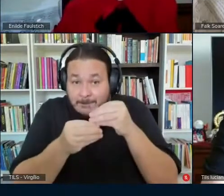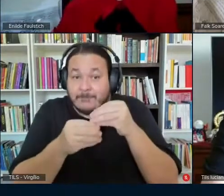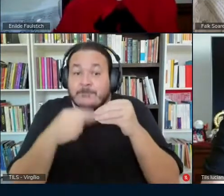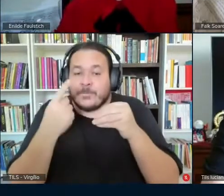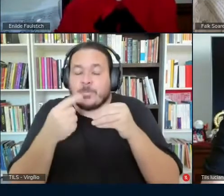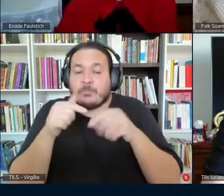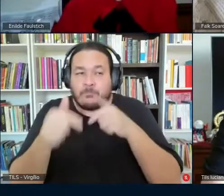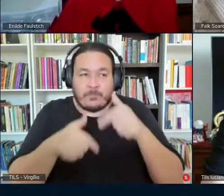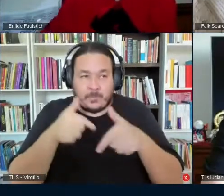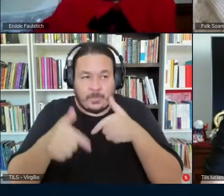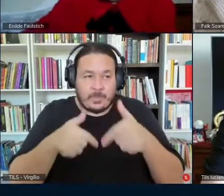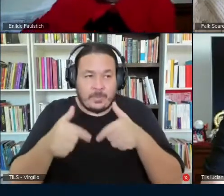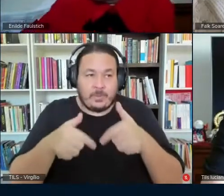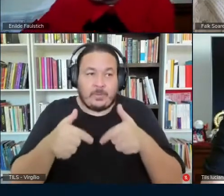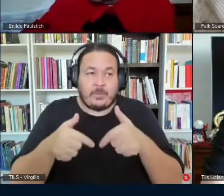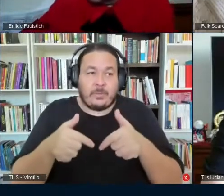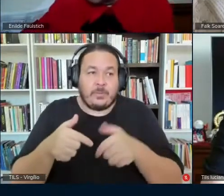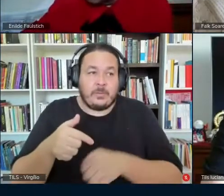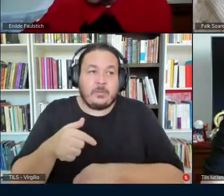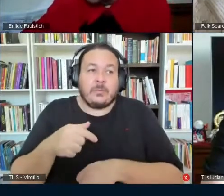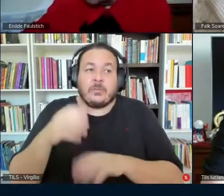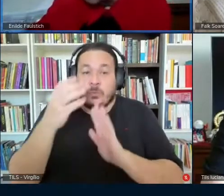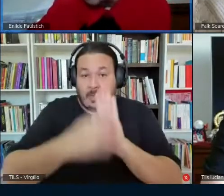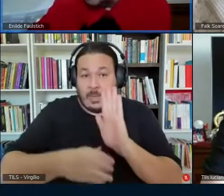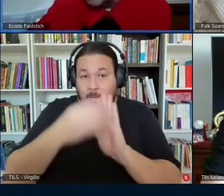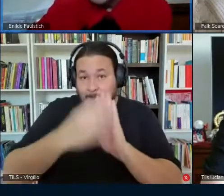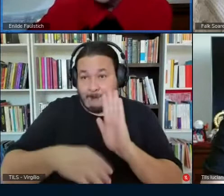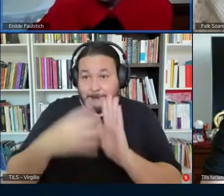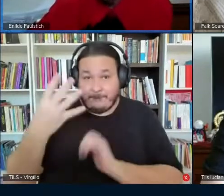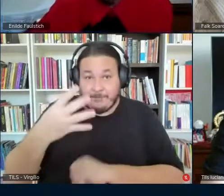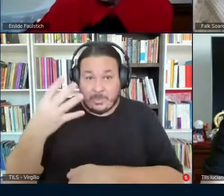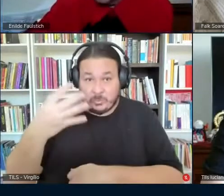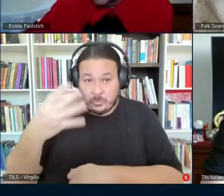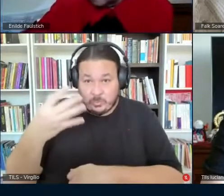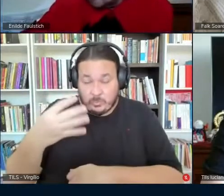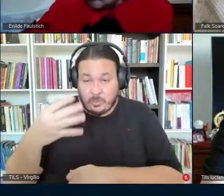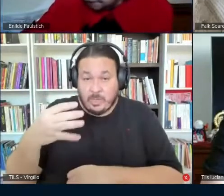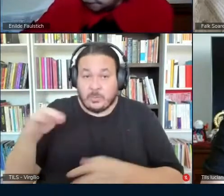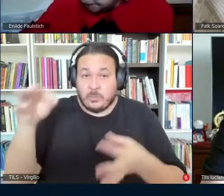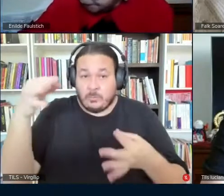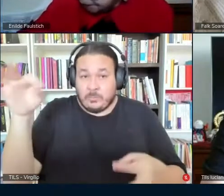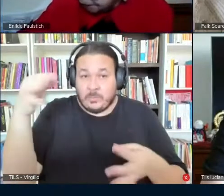trabalho, que seria no capítulo 4, na página